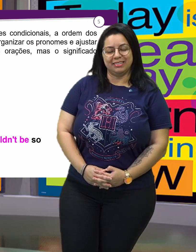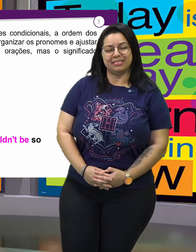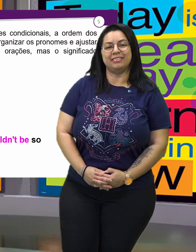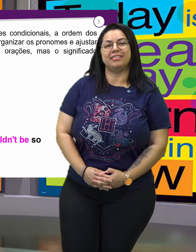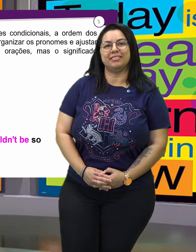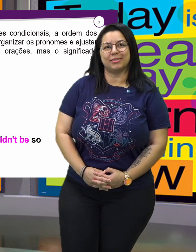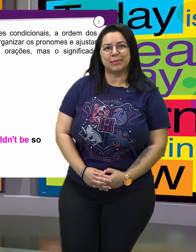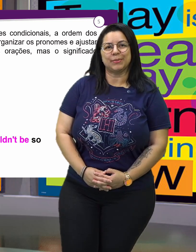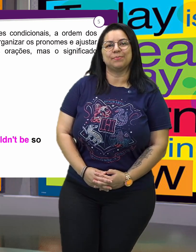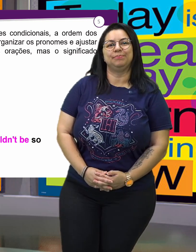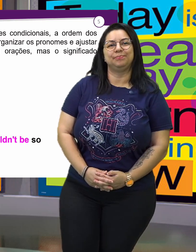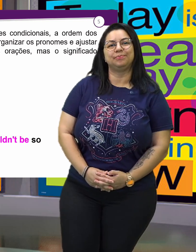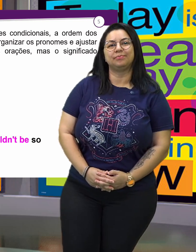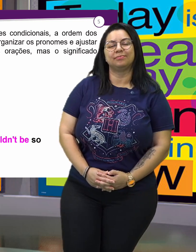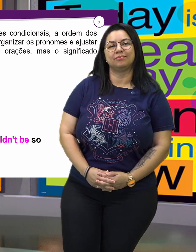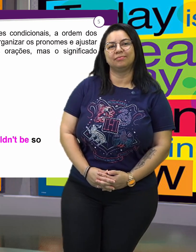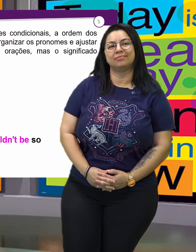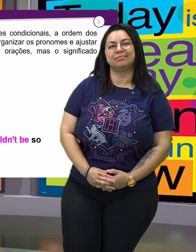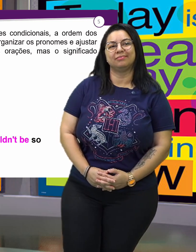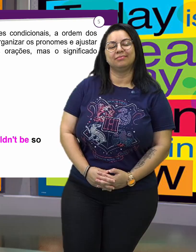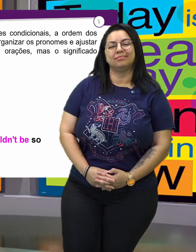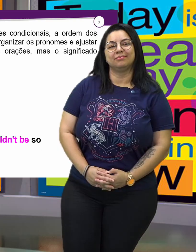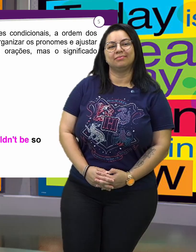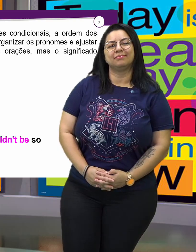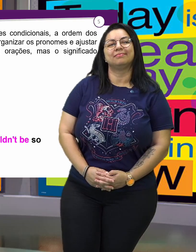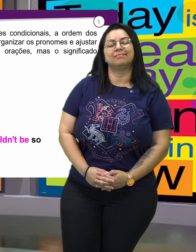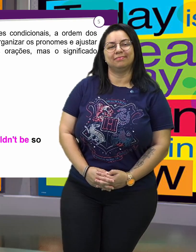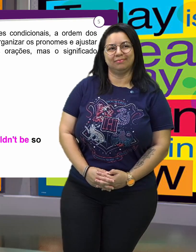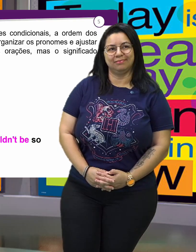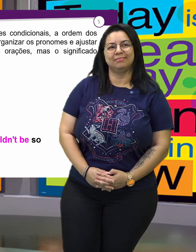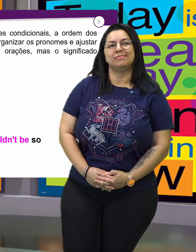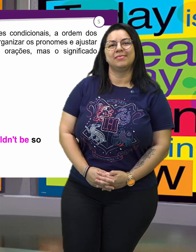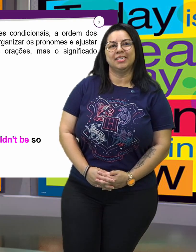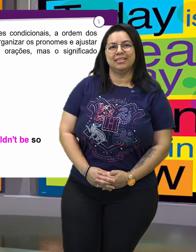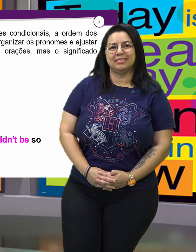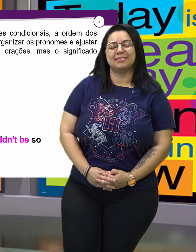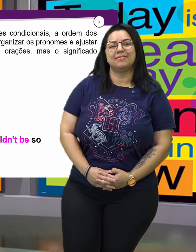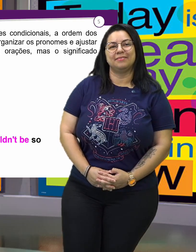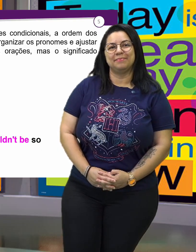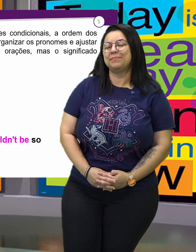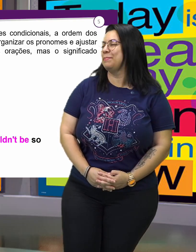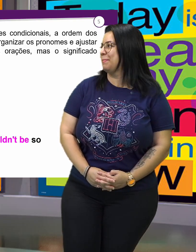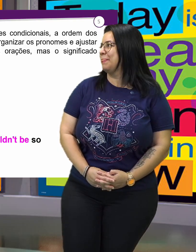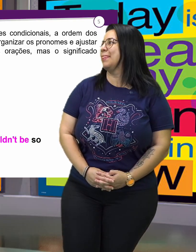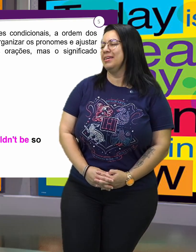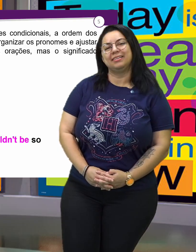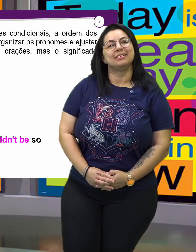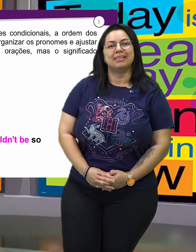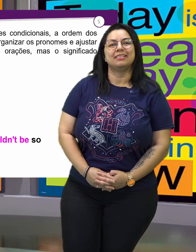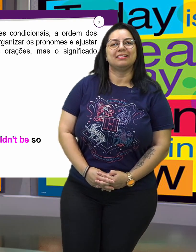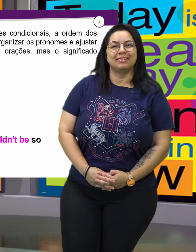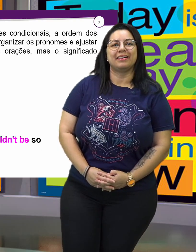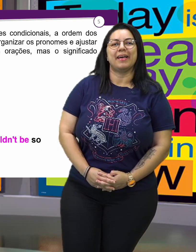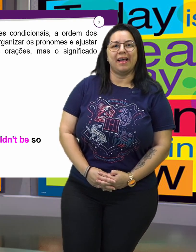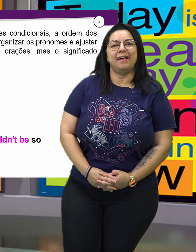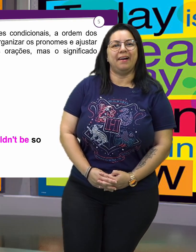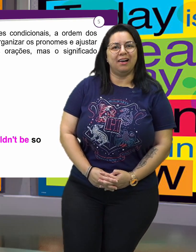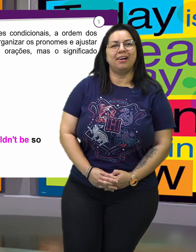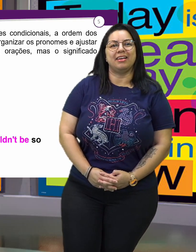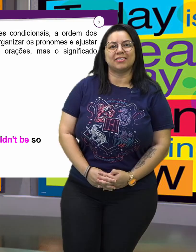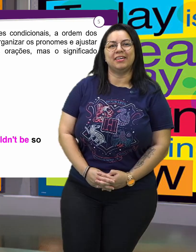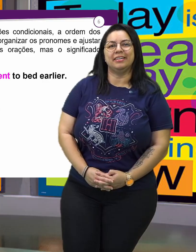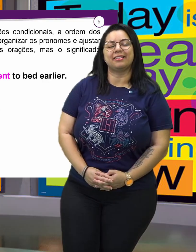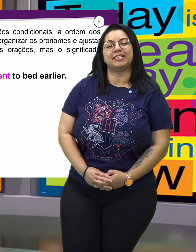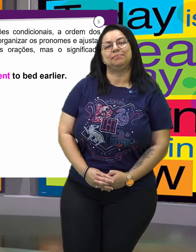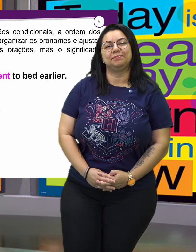não ficaria. Isso. Tudo bem? Isso é muito importante para que você entenda a função da second condition. Na hora de você falar, você vai falar com esse entendimento, com